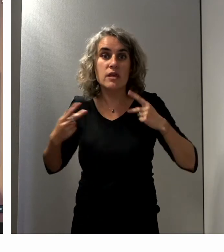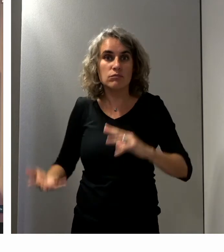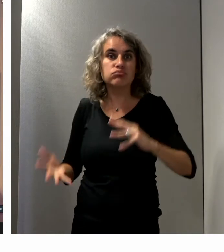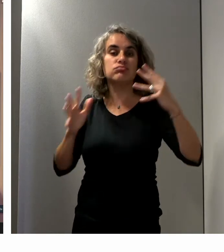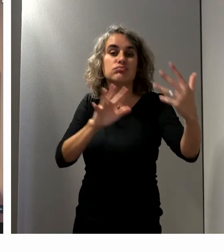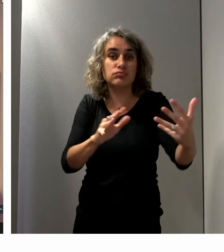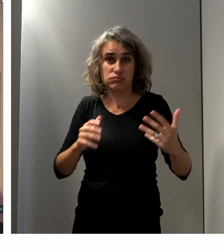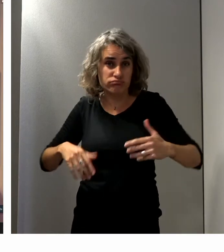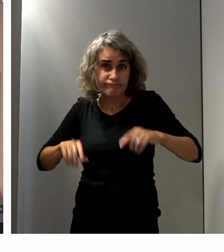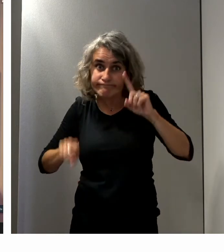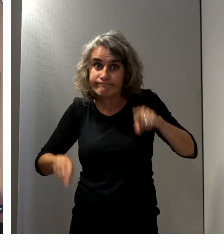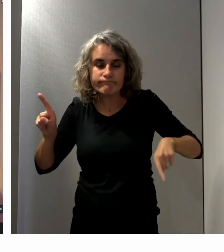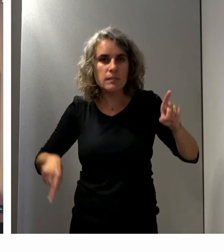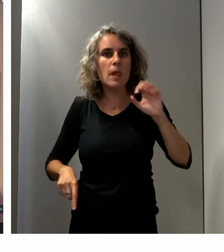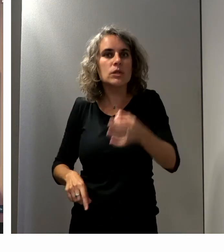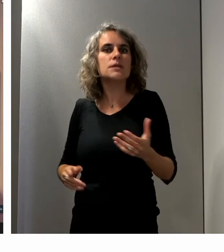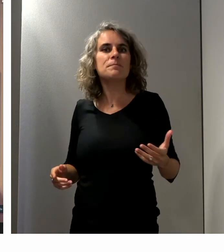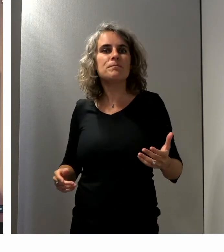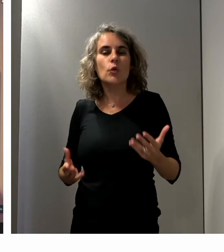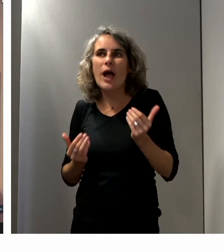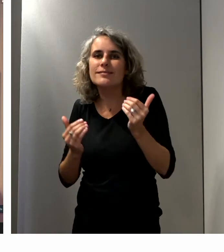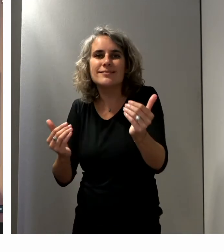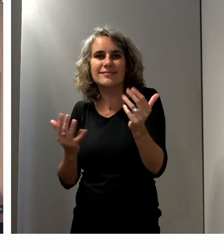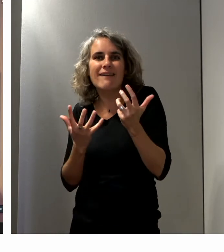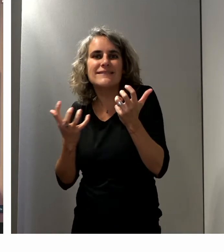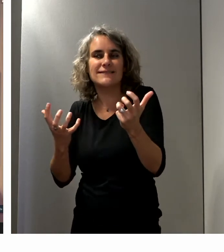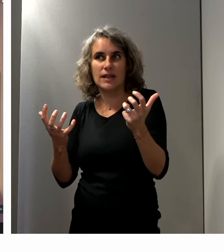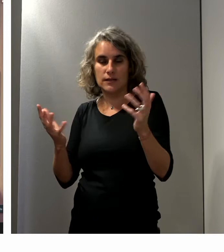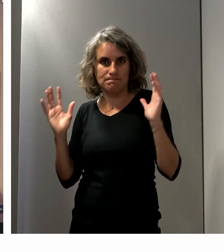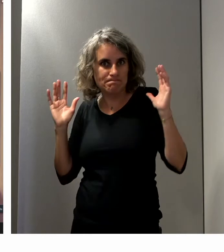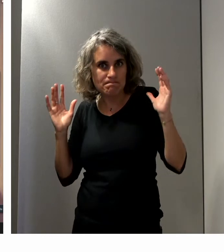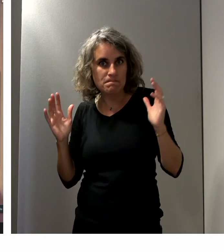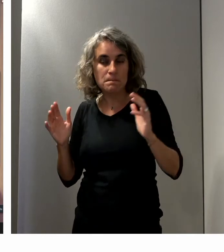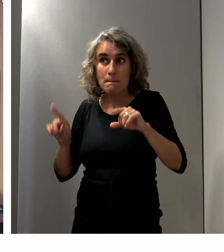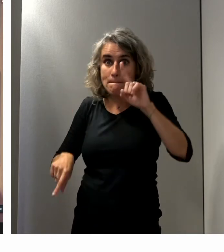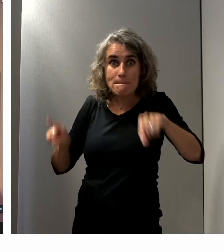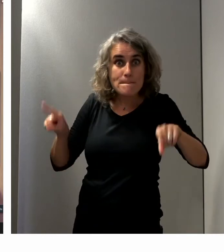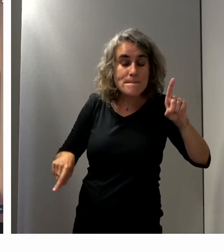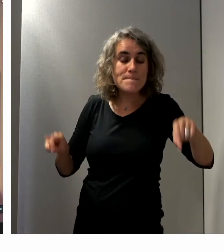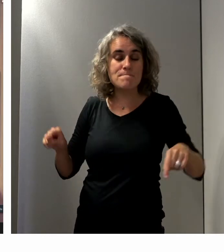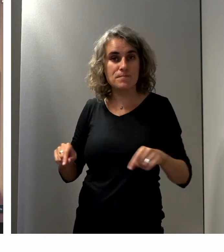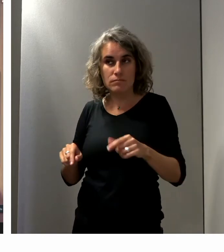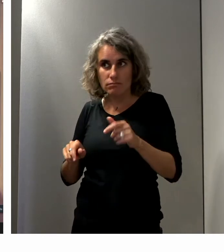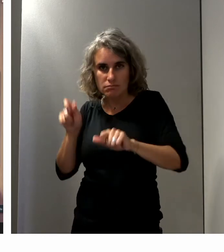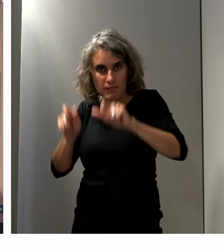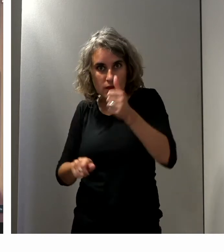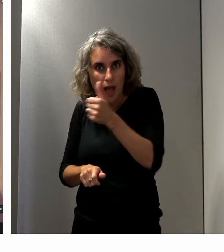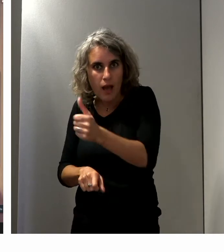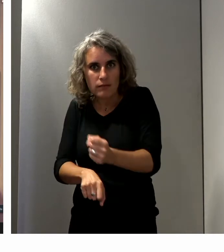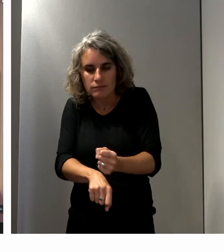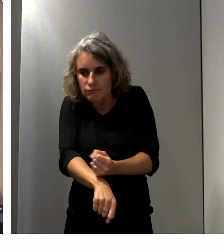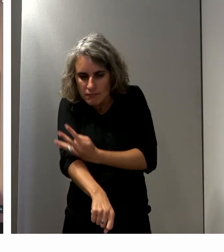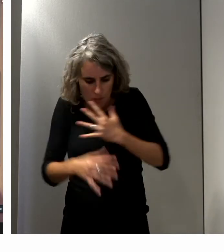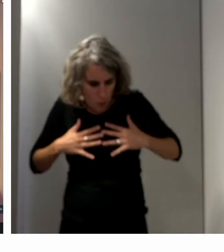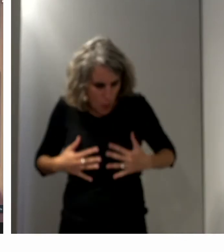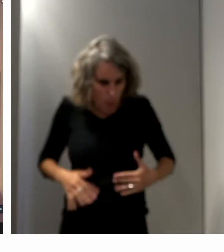différentes à chaque étape. Eh bien, beaucoup d'attentes des personnes relèvent souvent de la découverte et la redécouverte de sensations